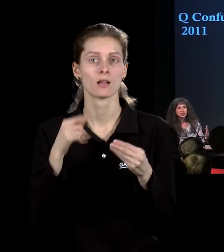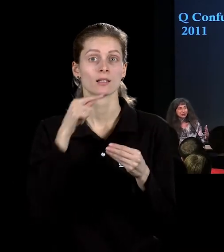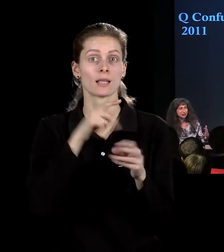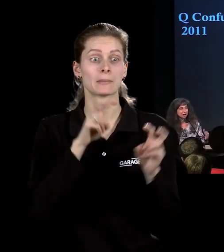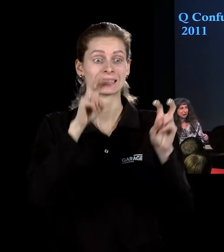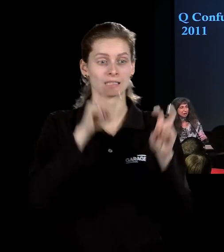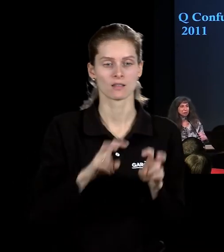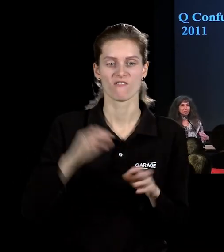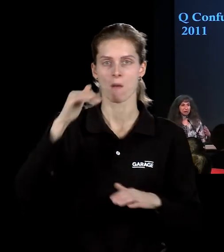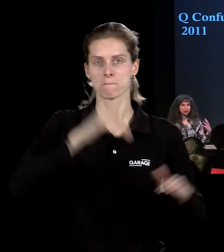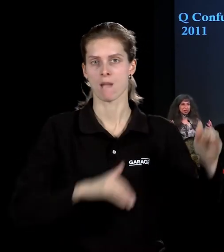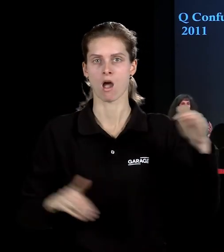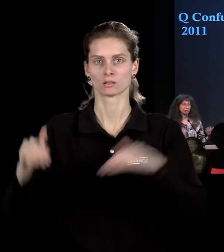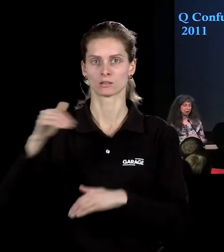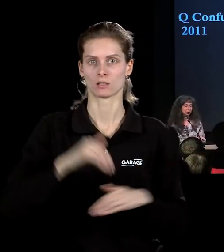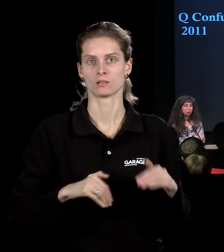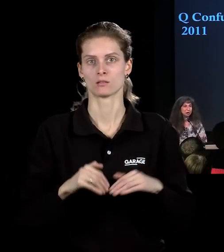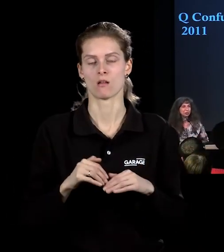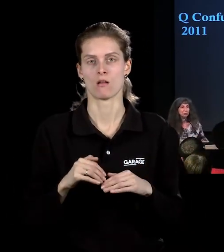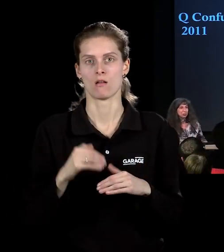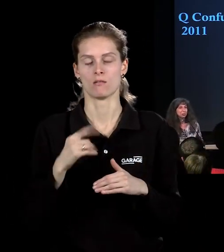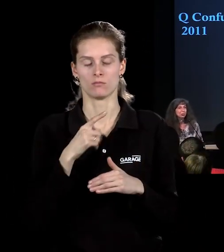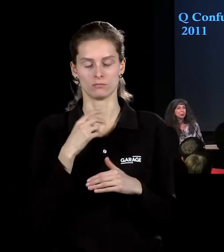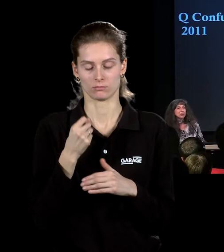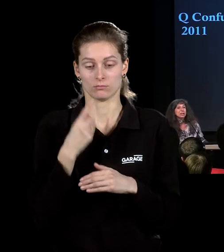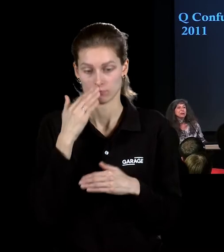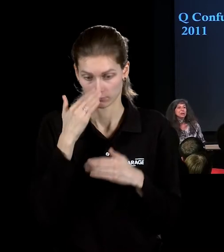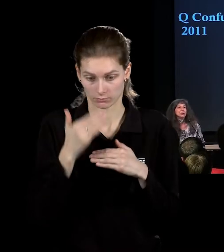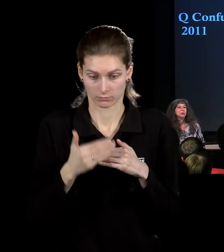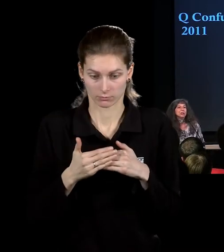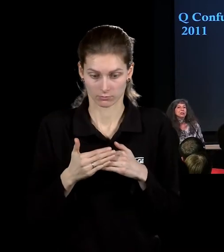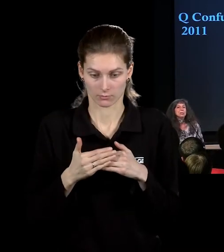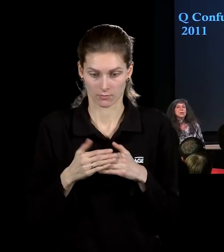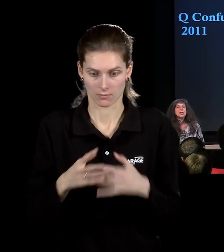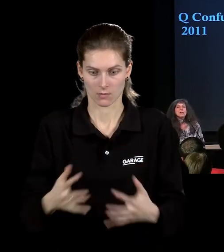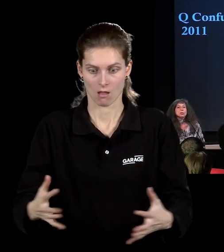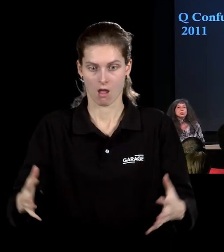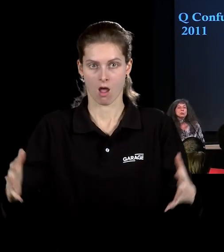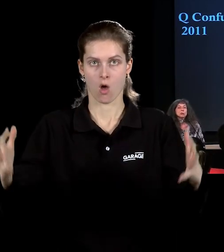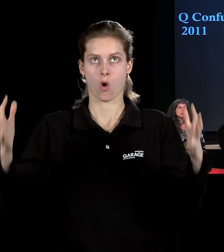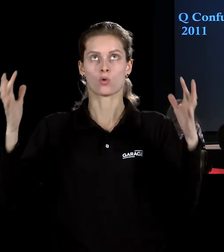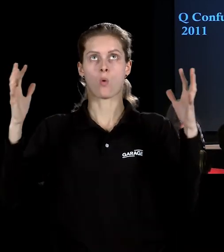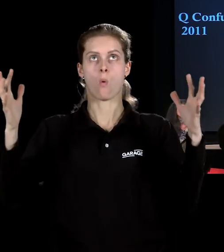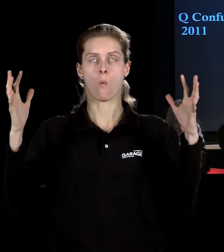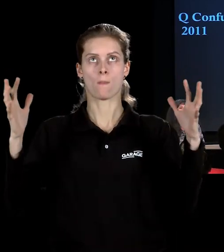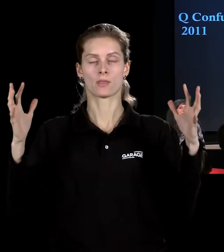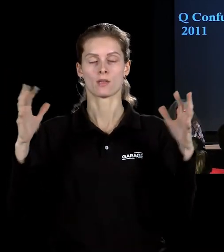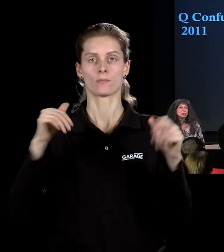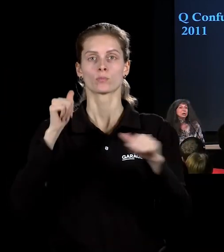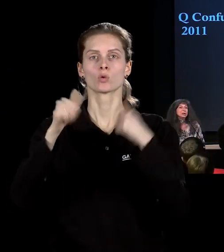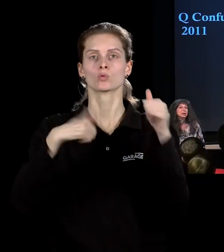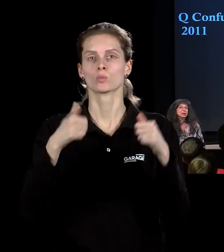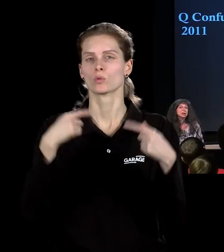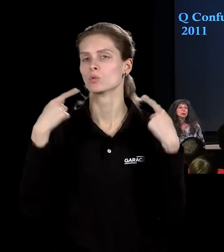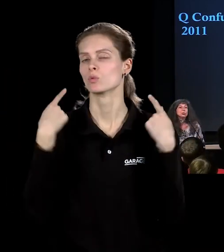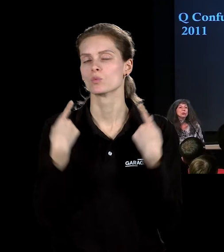в бассейне. И ты оказываешься перед лицом этой фигуры, подавленной ее масштабом. Фигура, скульптура совершенно